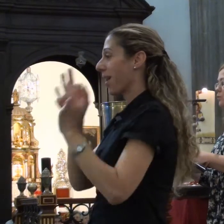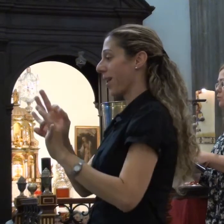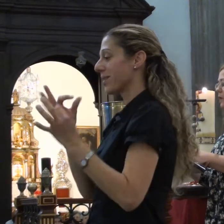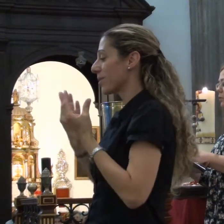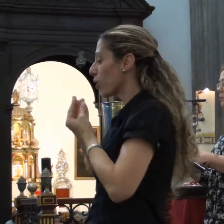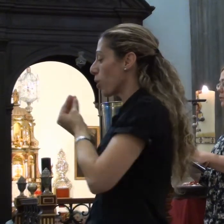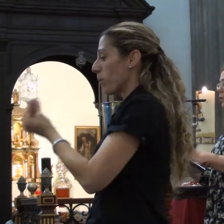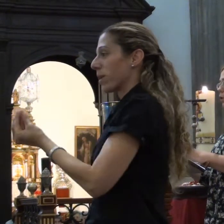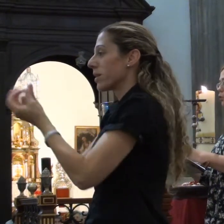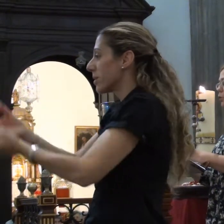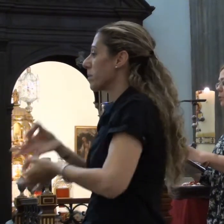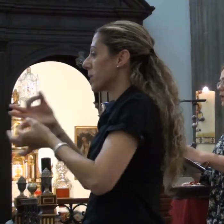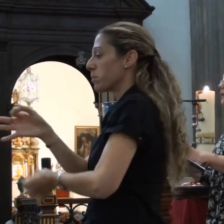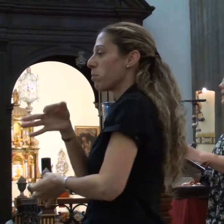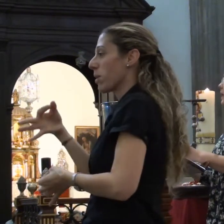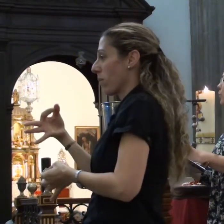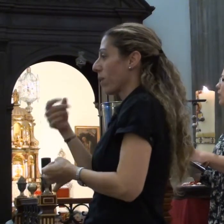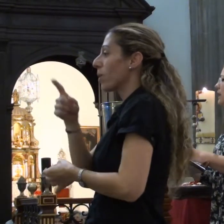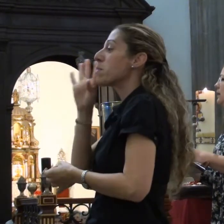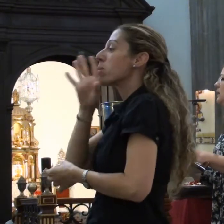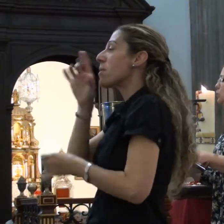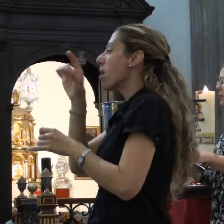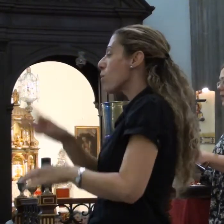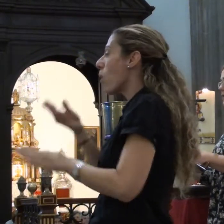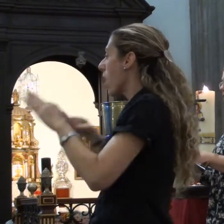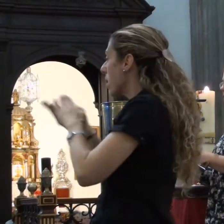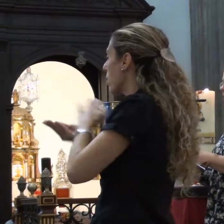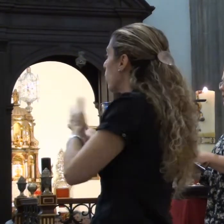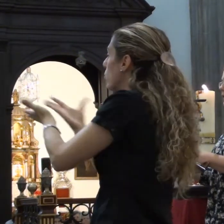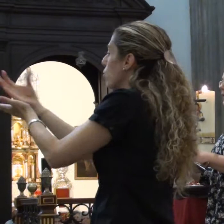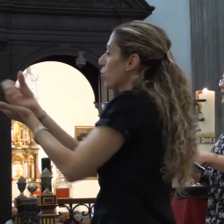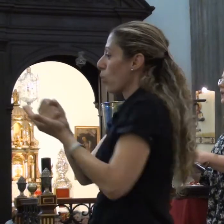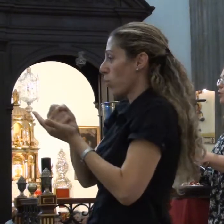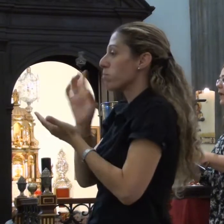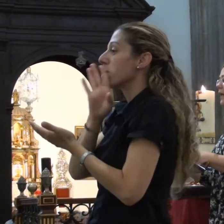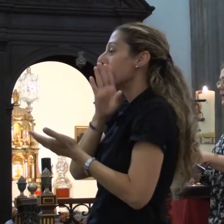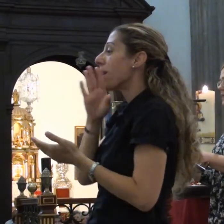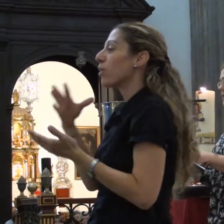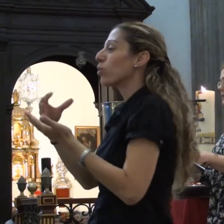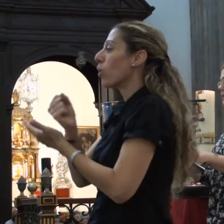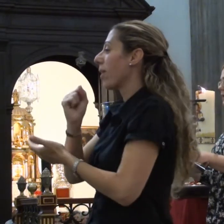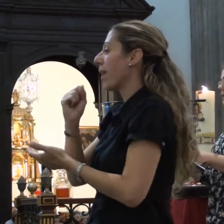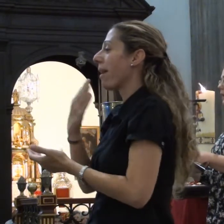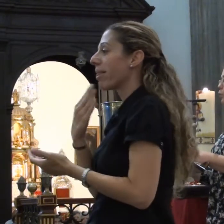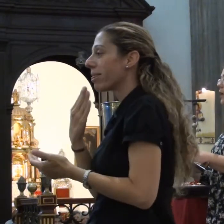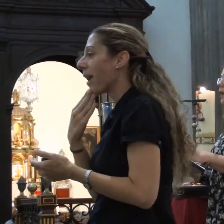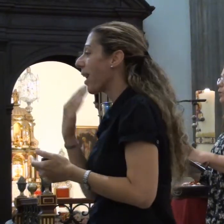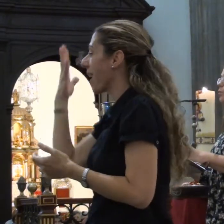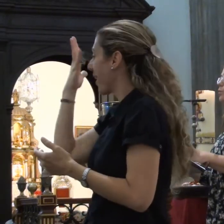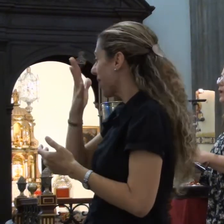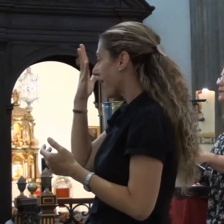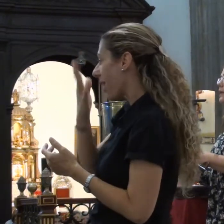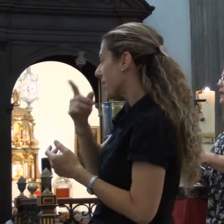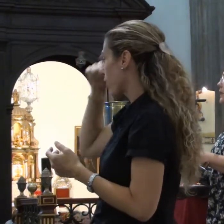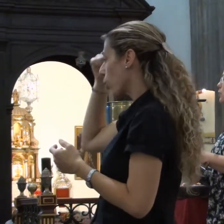perpetua de sus hijos los hombres y las mujeres de todas las edades de todas las razas de todas